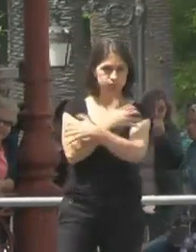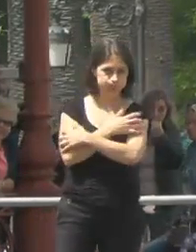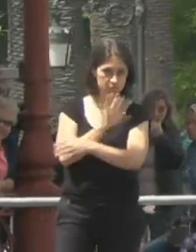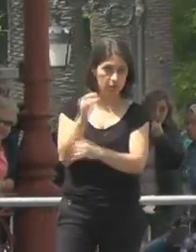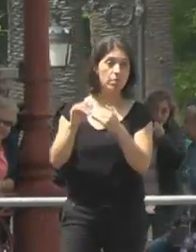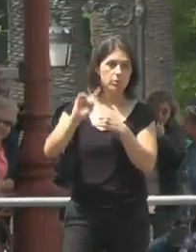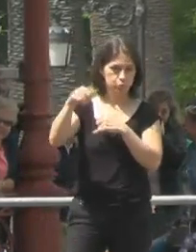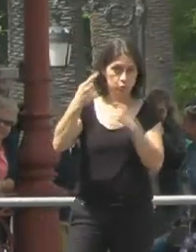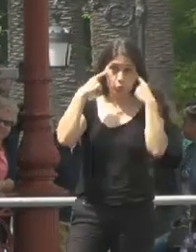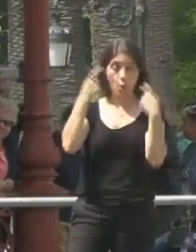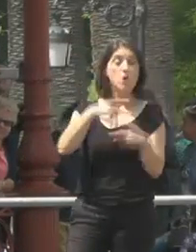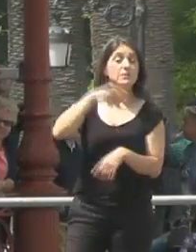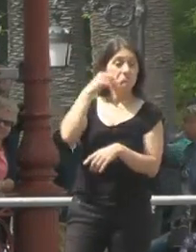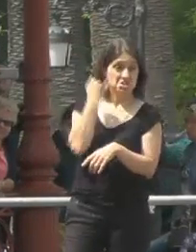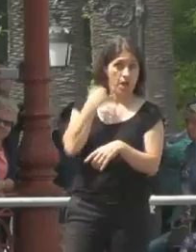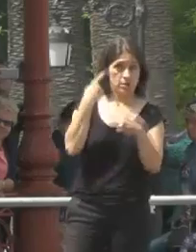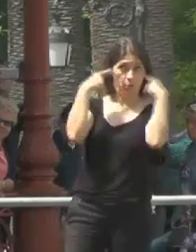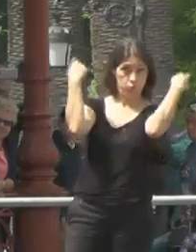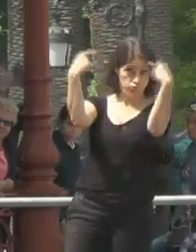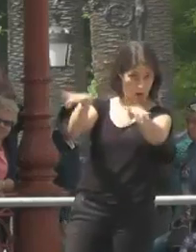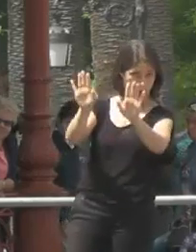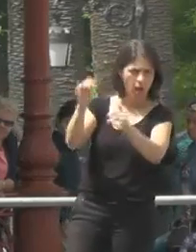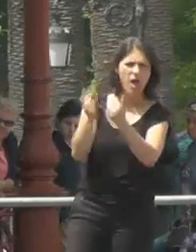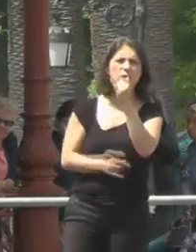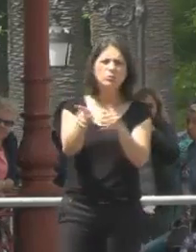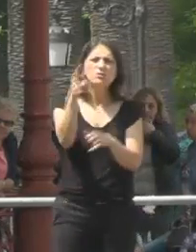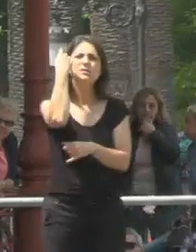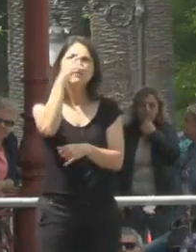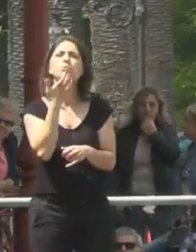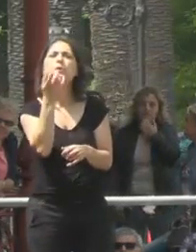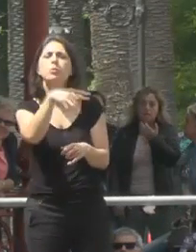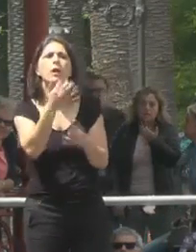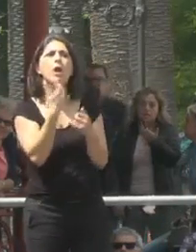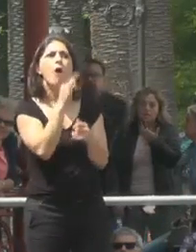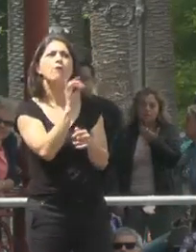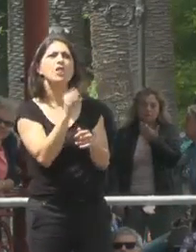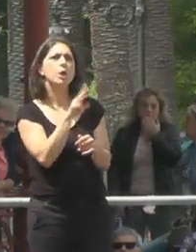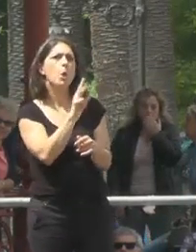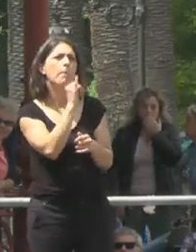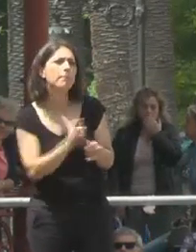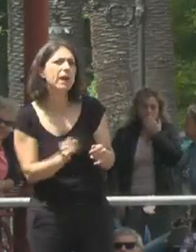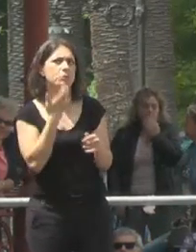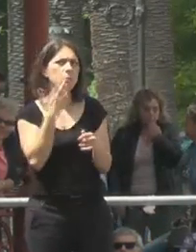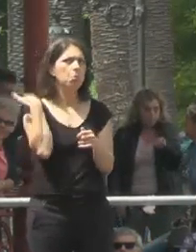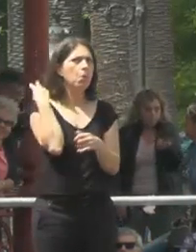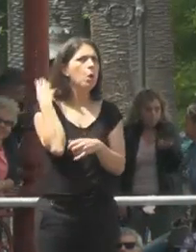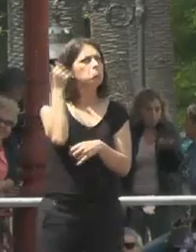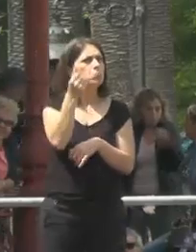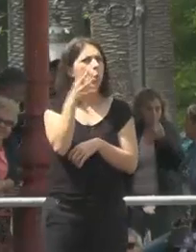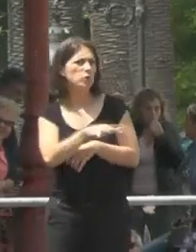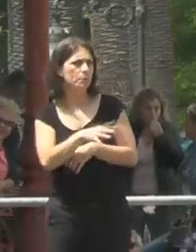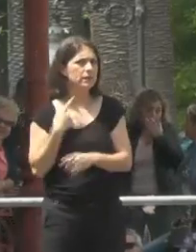Sánchez. ¿Cómo se explica? ¿Vosotros no creéis que Florentino Pérez habrá hecho alguna llamadita durante estos 4